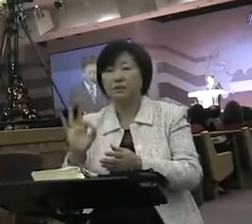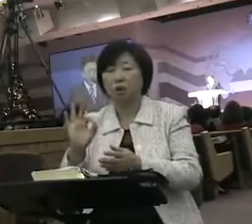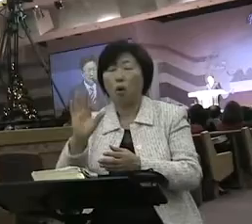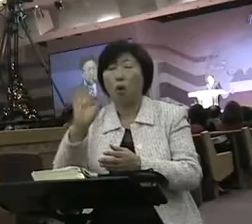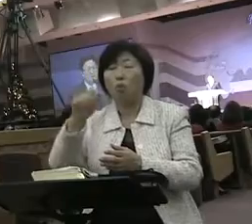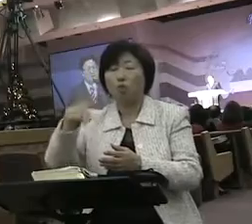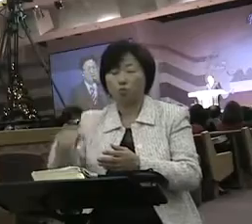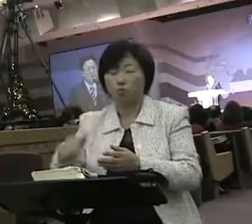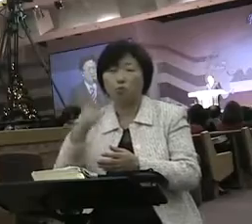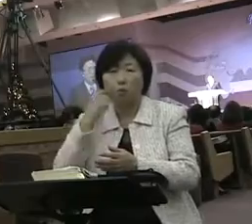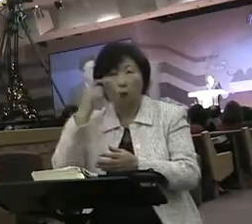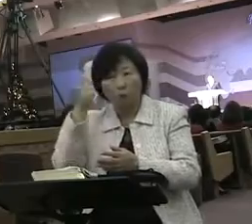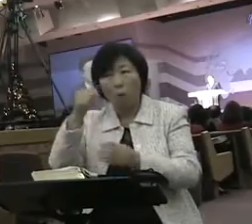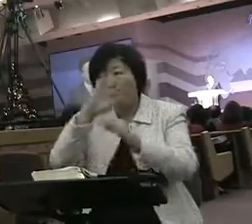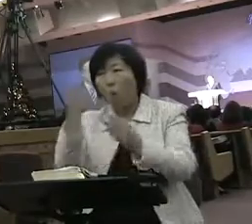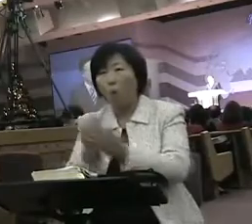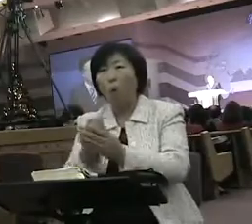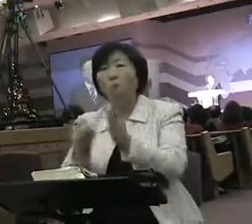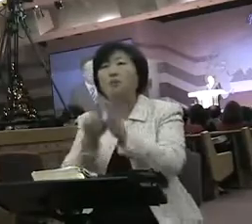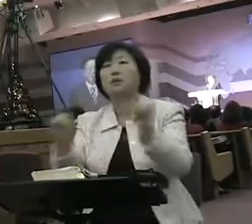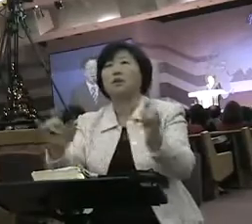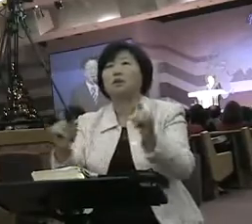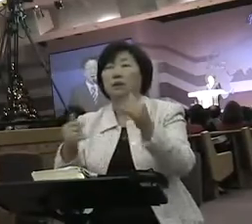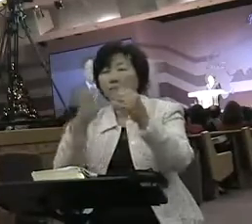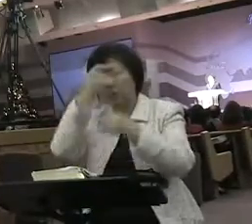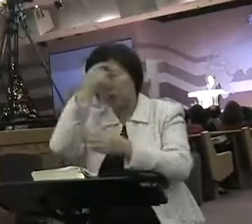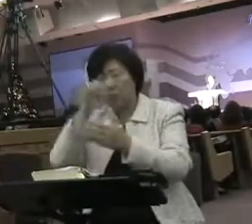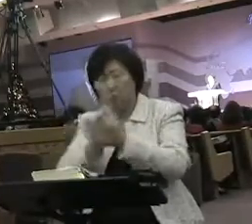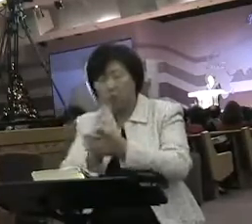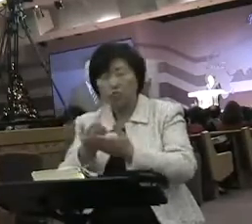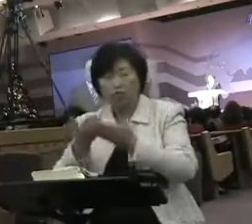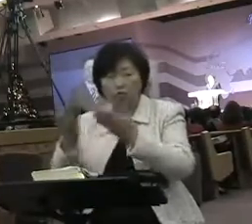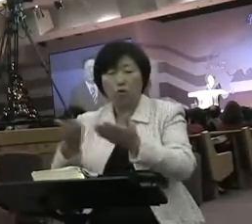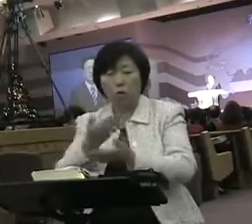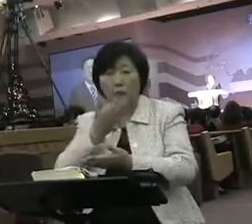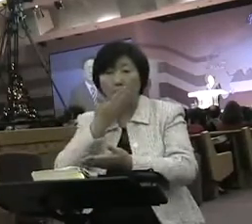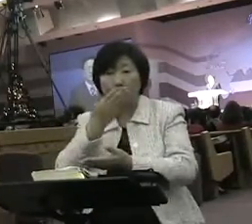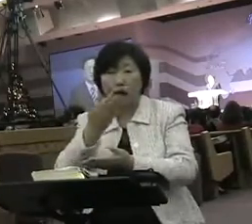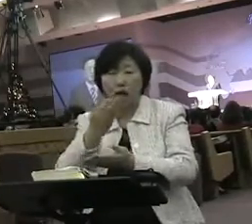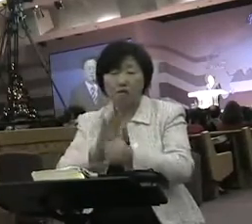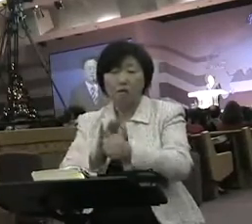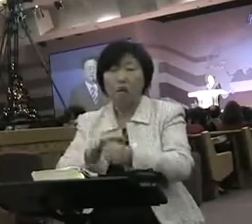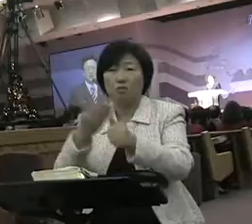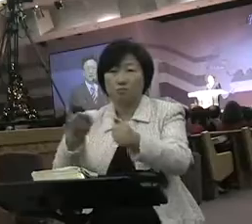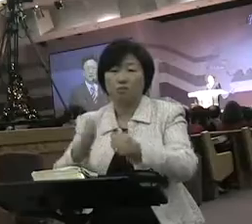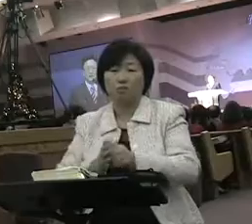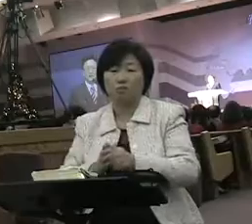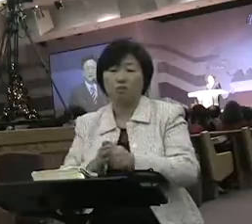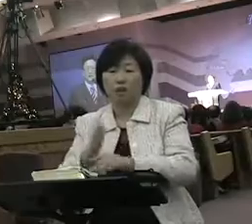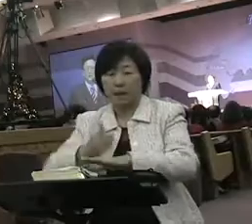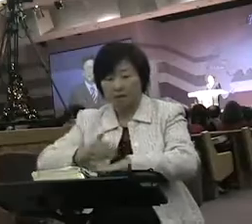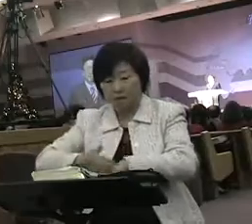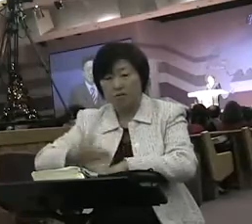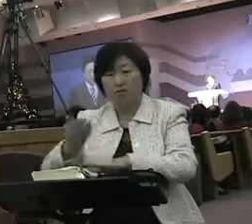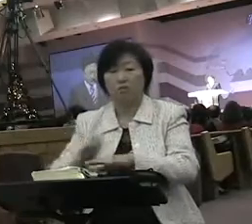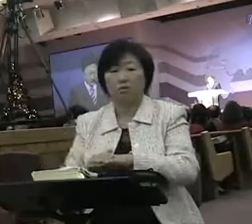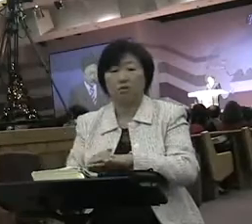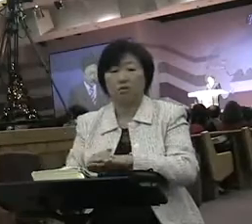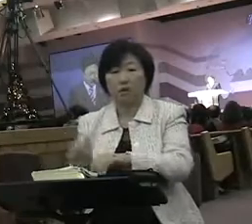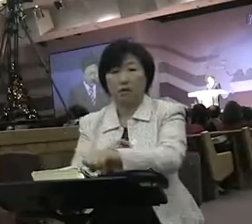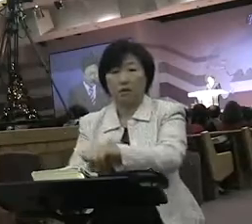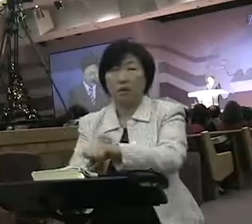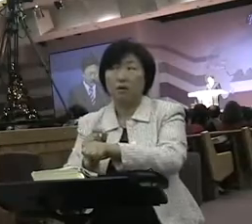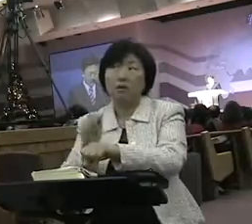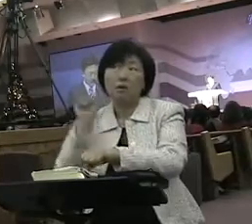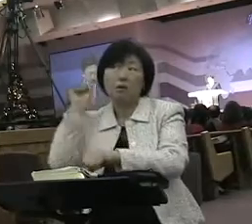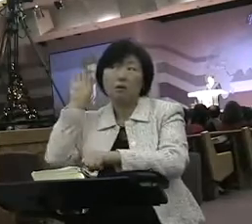교우님들 기도해 주시고 또 이러한 일들이 가능할 수 있도록 도와주셔서 정말 감사합니다. 특별히 지난